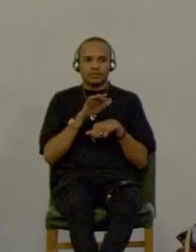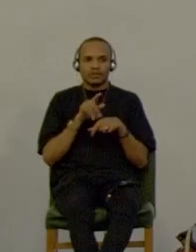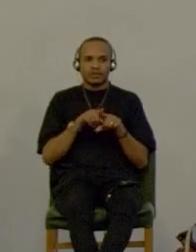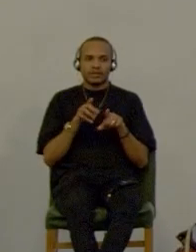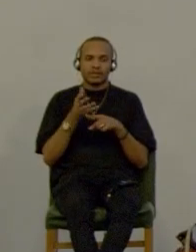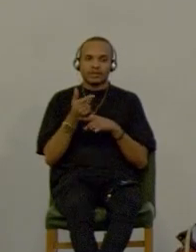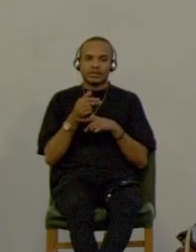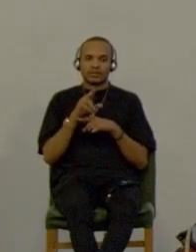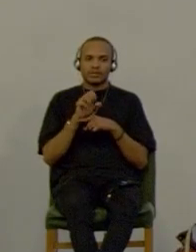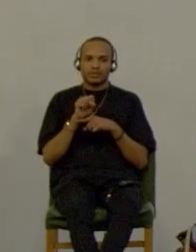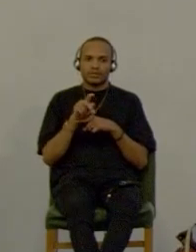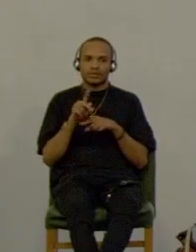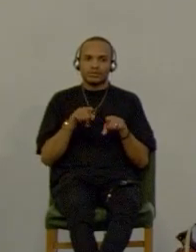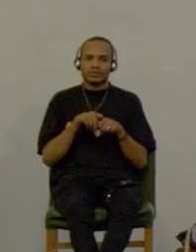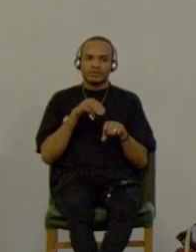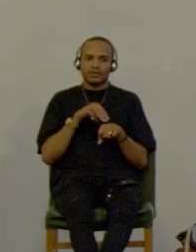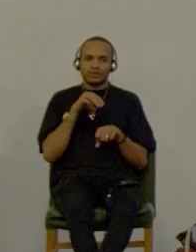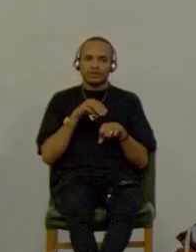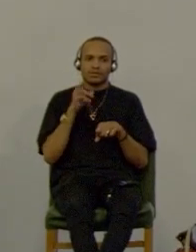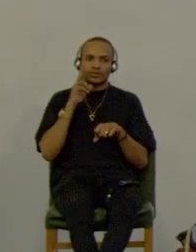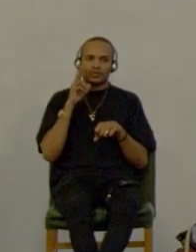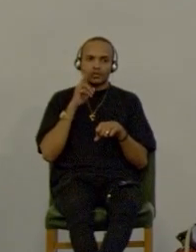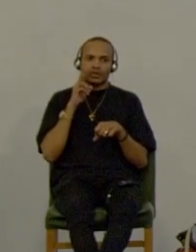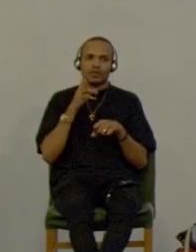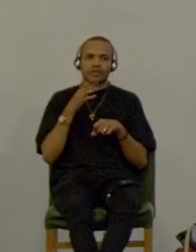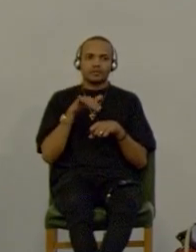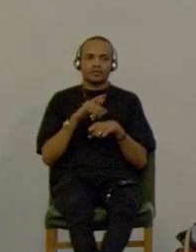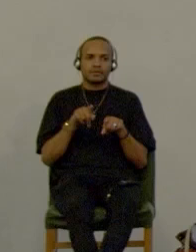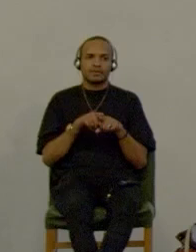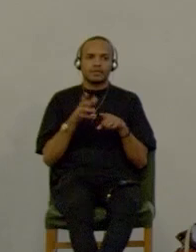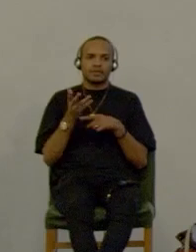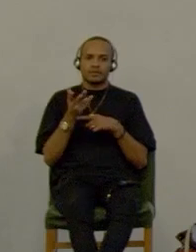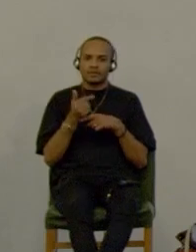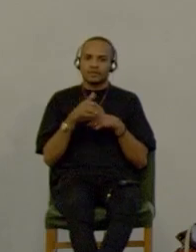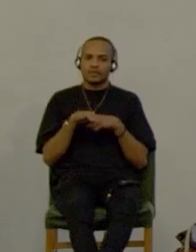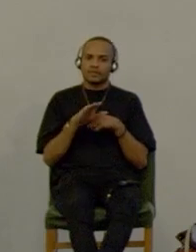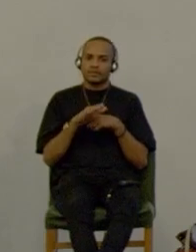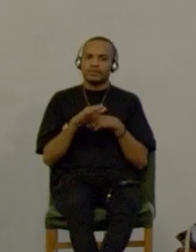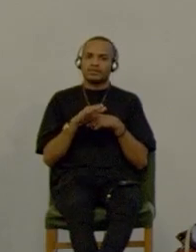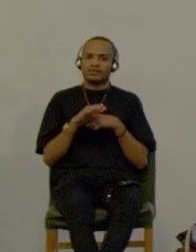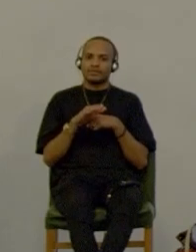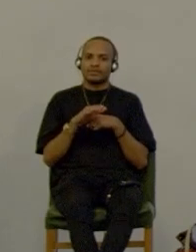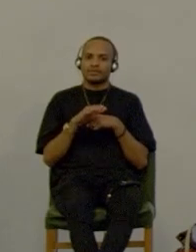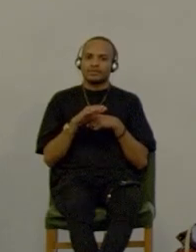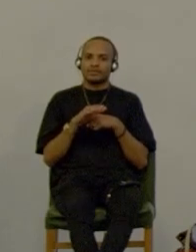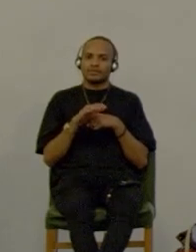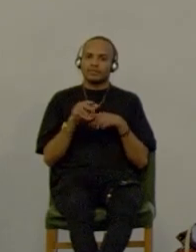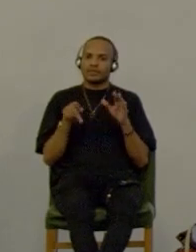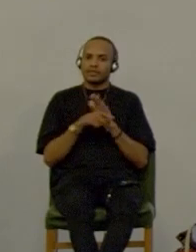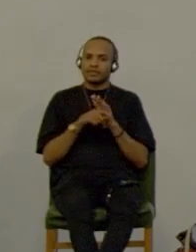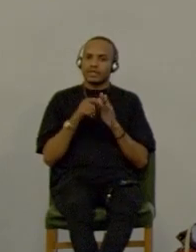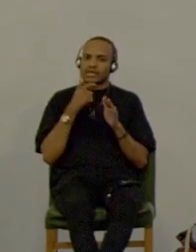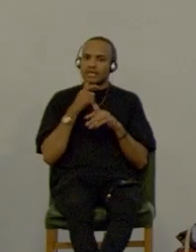História da Arte pela USP, mestre em Histórias e Teorias de Arquitetura pela Architectural Association de Londres,